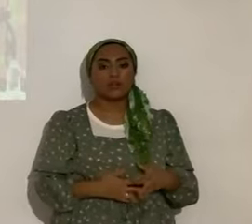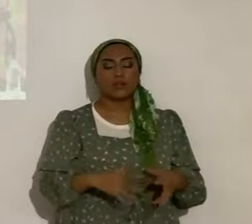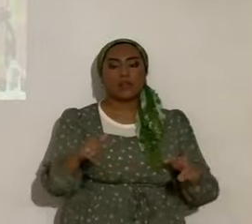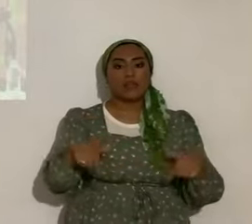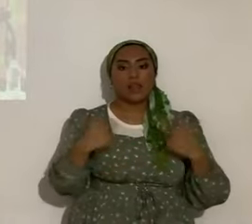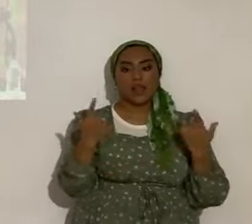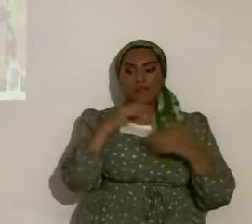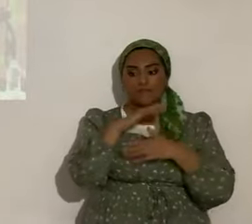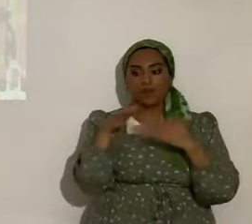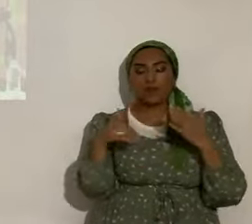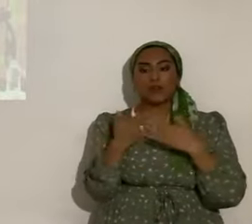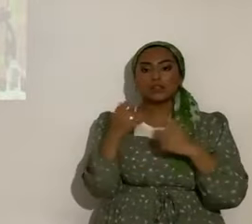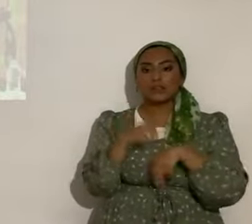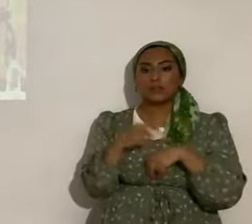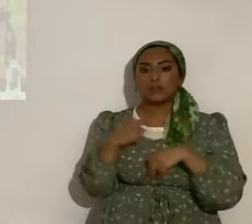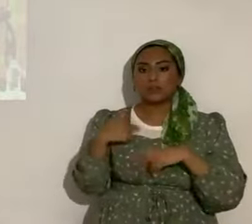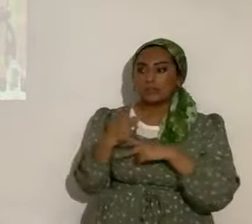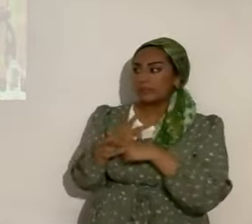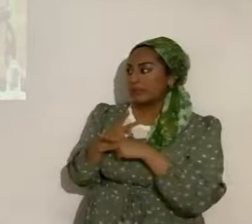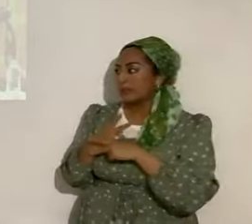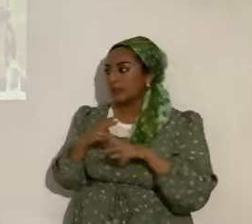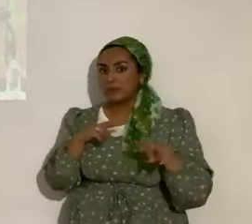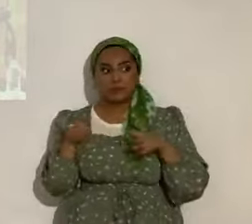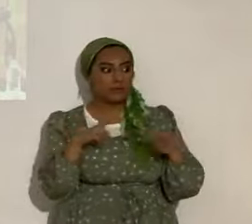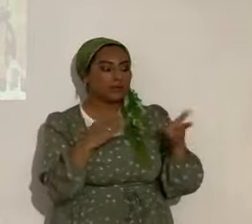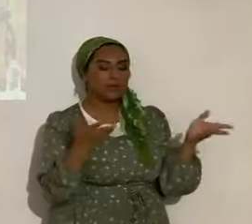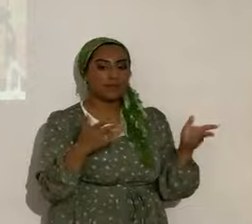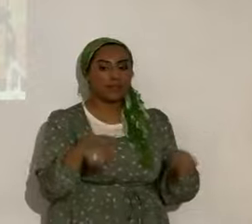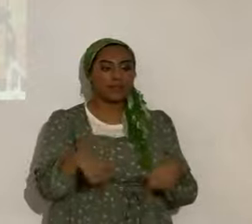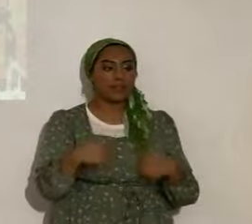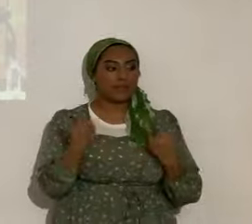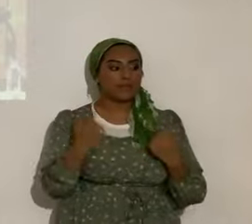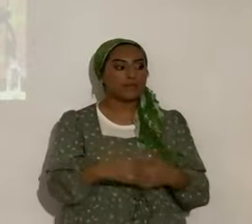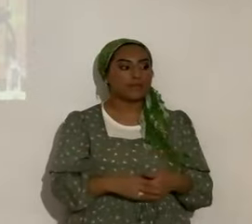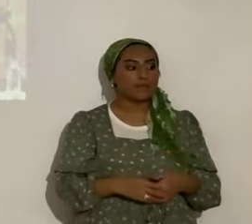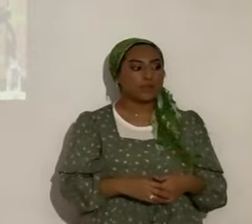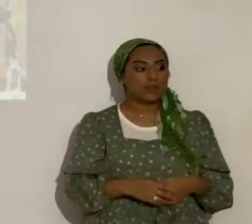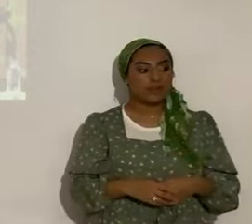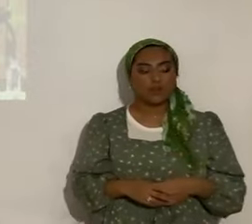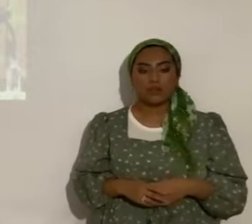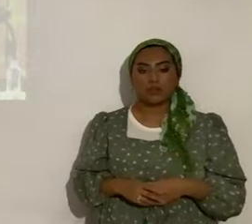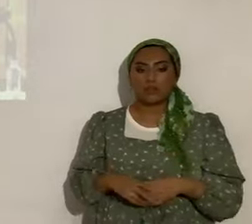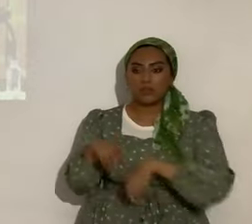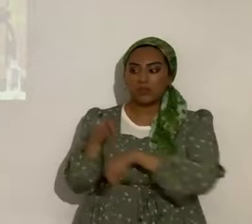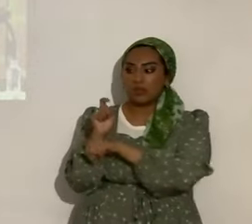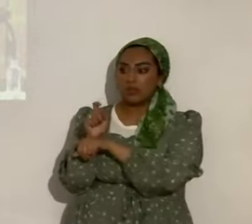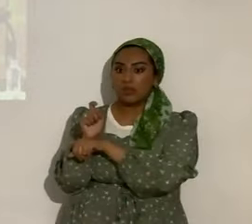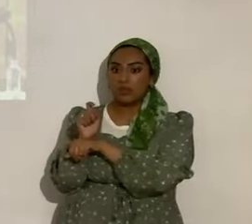todo el tiempo nos estamos cuidando, hermanos, en esta vida. Aparece de repente un alacrán,